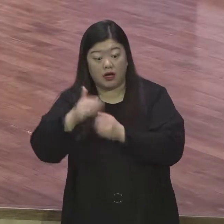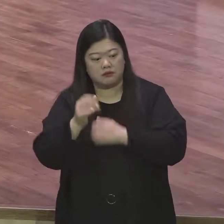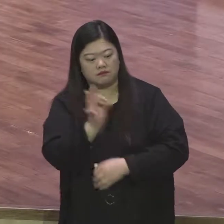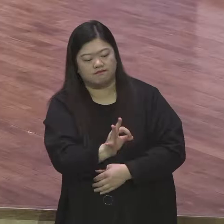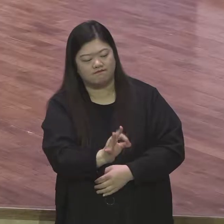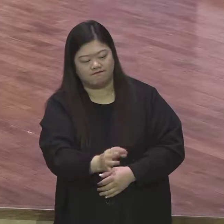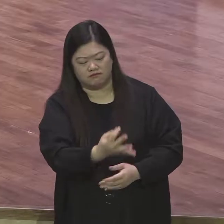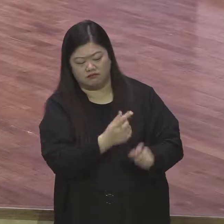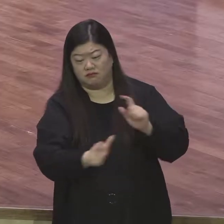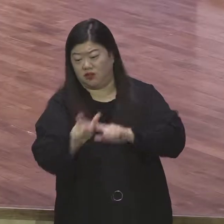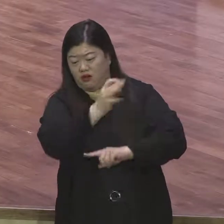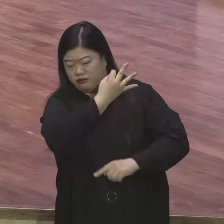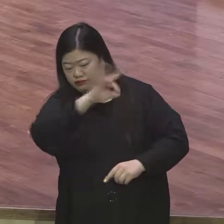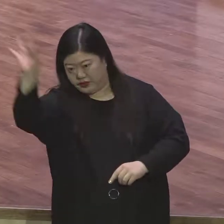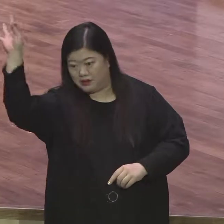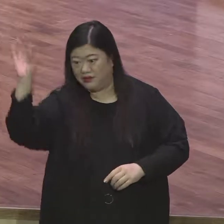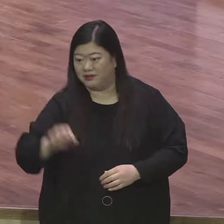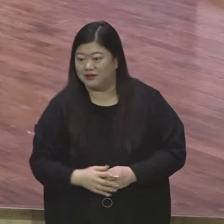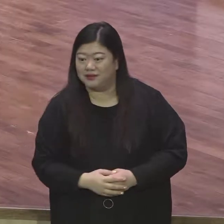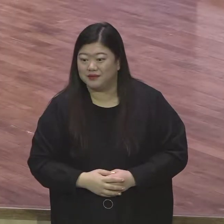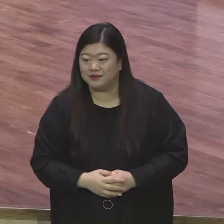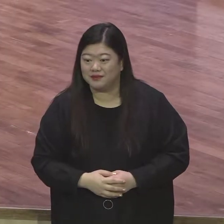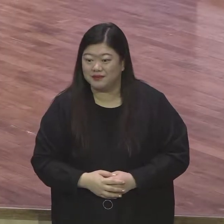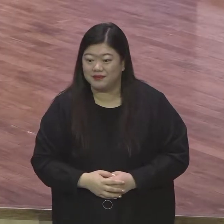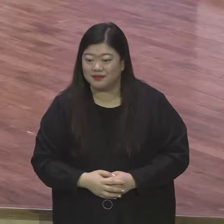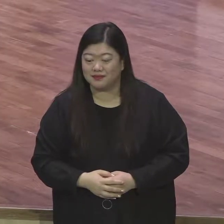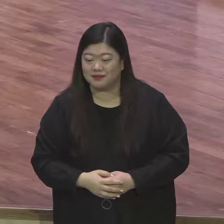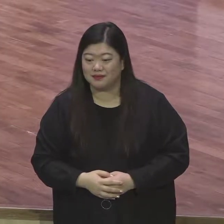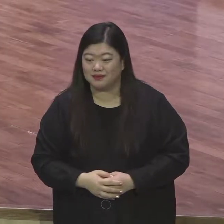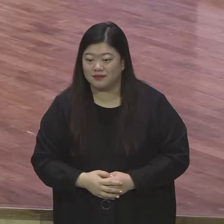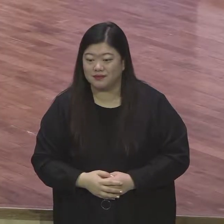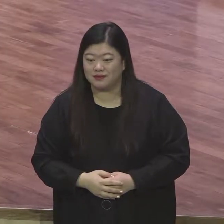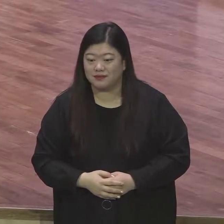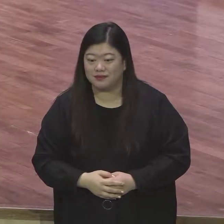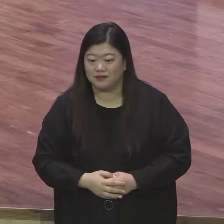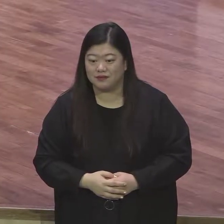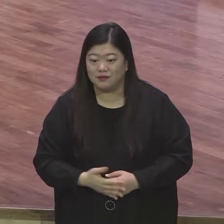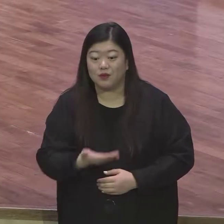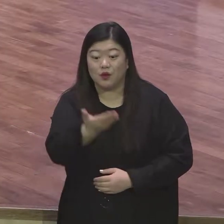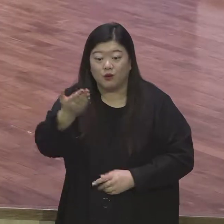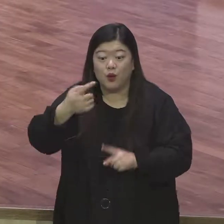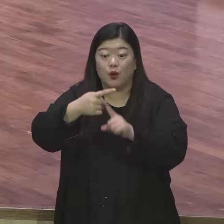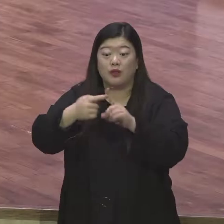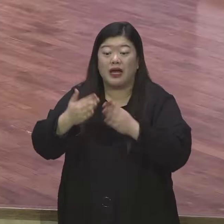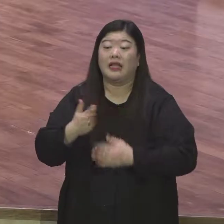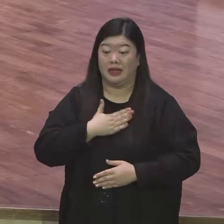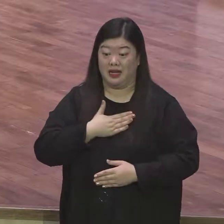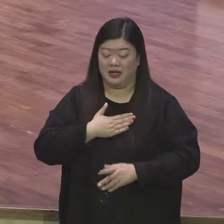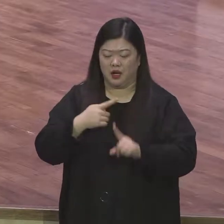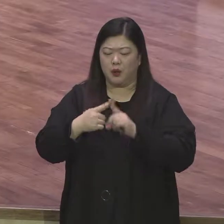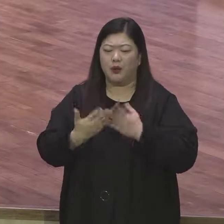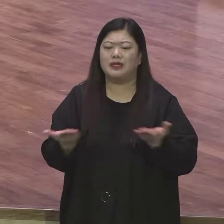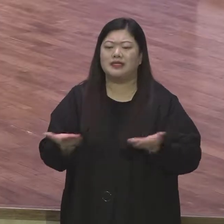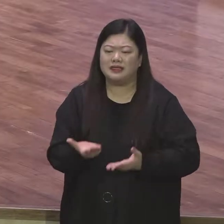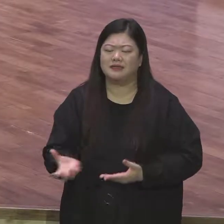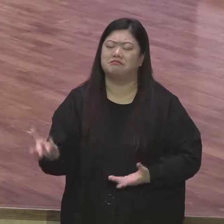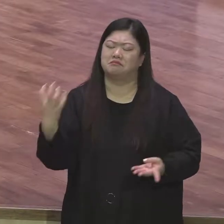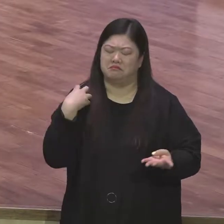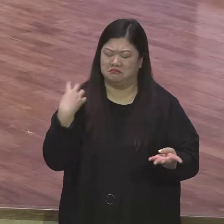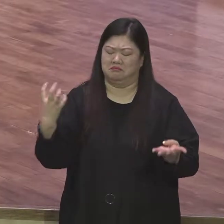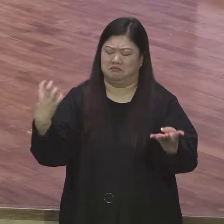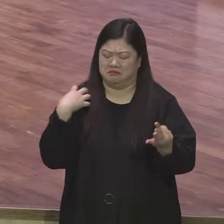저는 못된 신앙이에요. 여러분처럼 교회 직분 다 맡아봤어요.